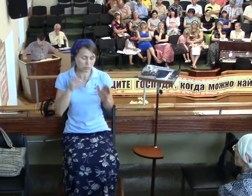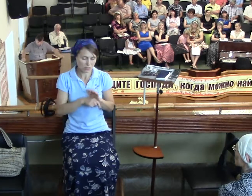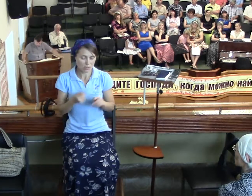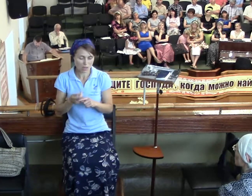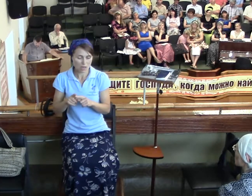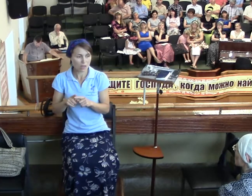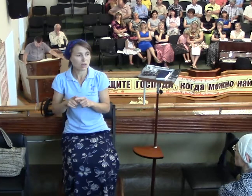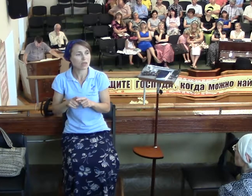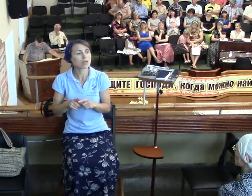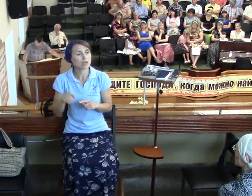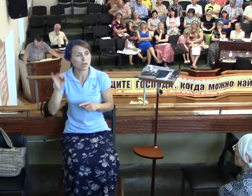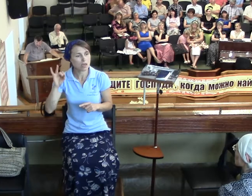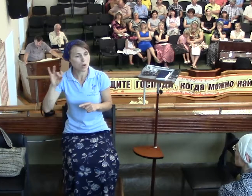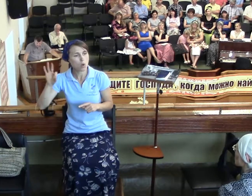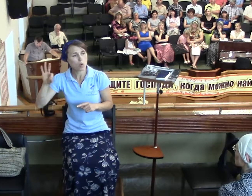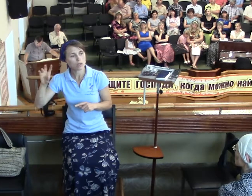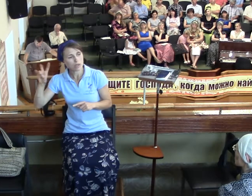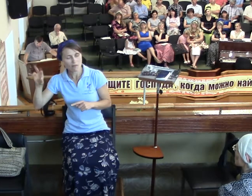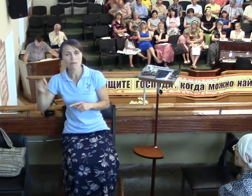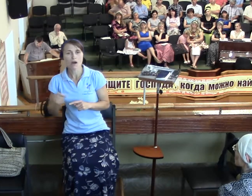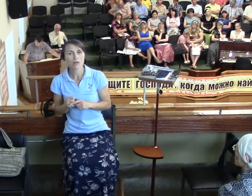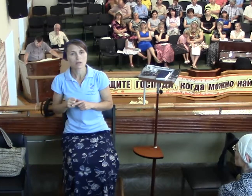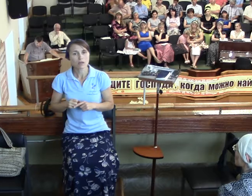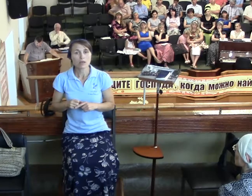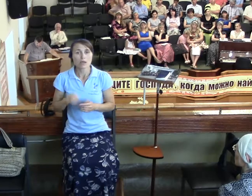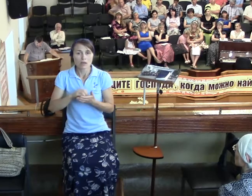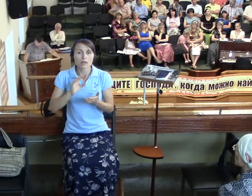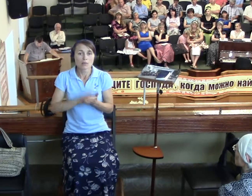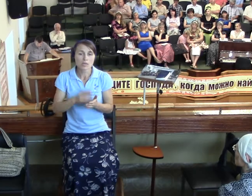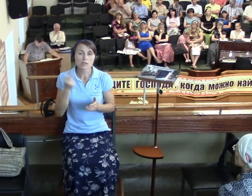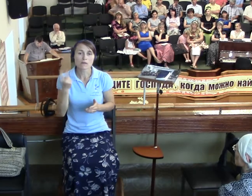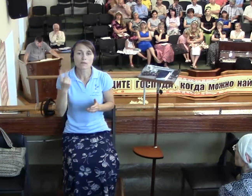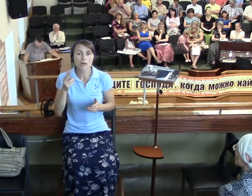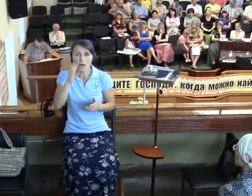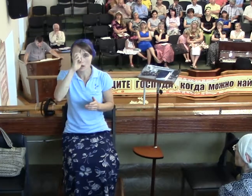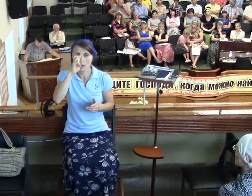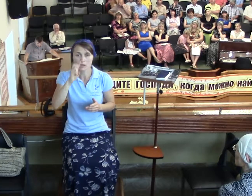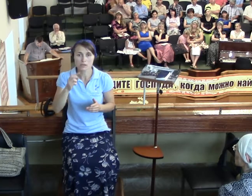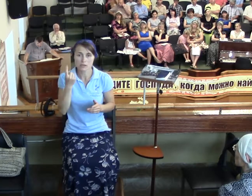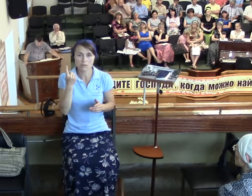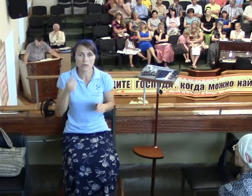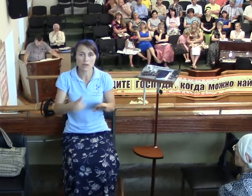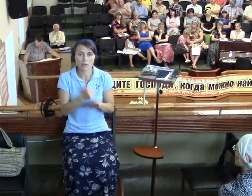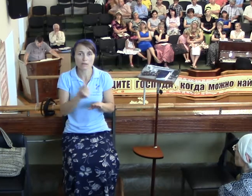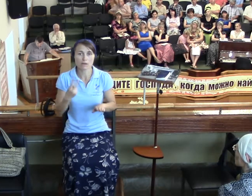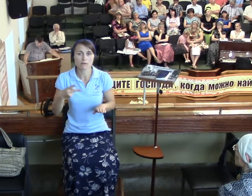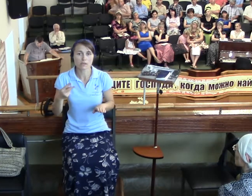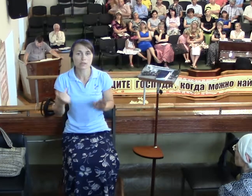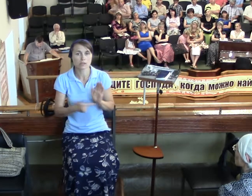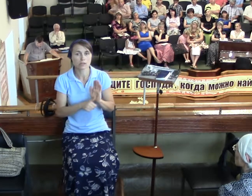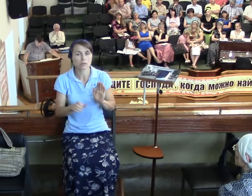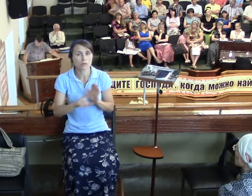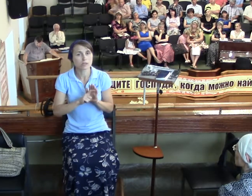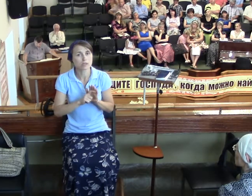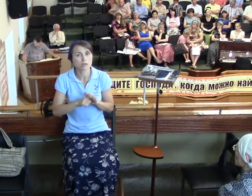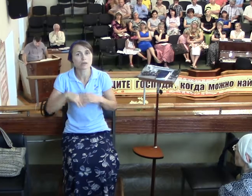в 26 стихе написано: «Скорблю о тебе, брат мой Иоаннафан, ты был очень дорог для меня. Любовь твоя